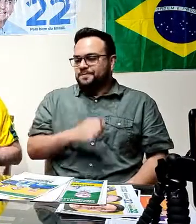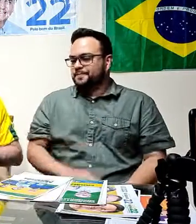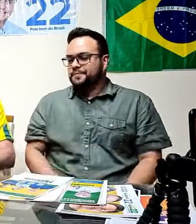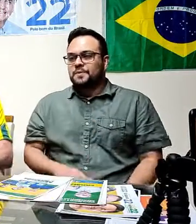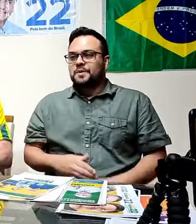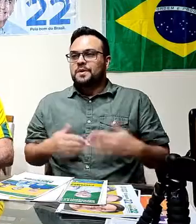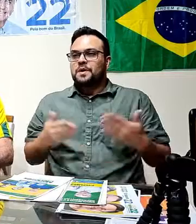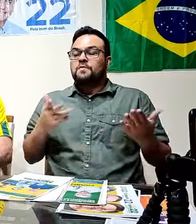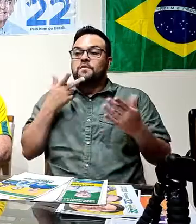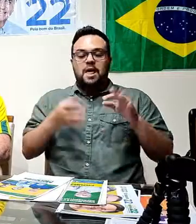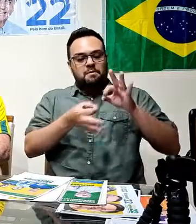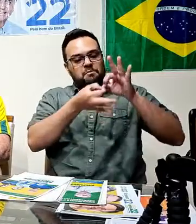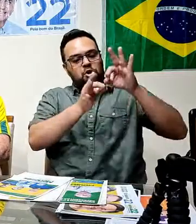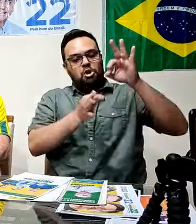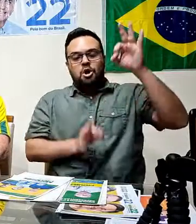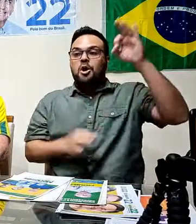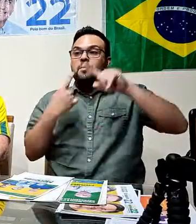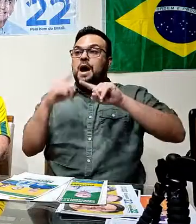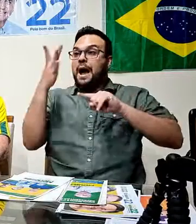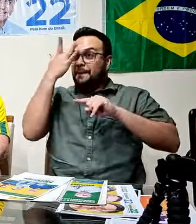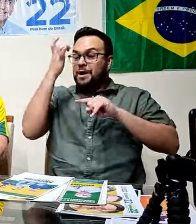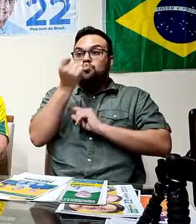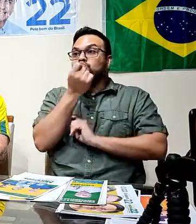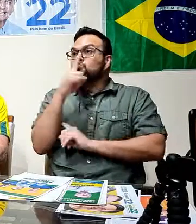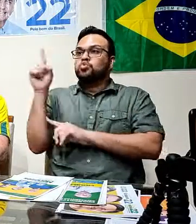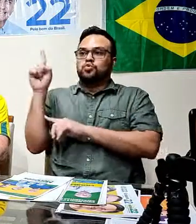bem rápido, eu não vou falar muito não, porque amanhã é o último dia.